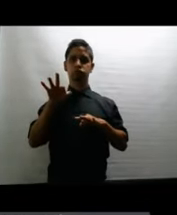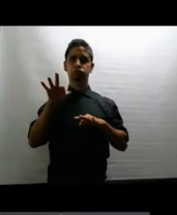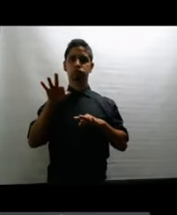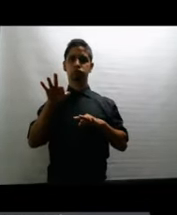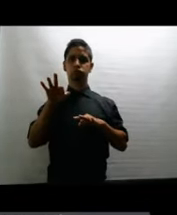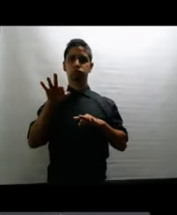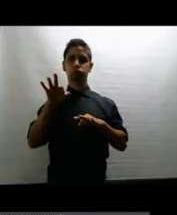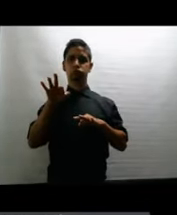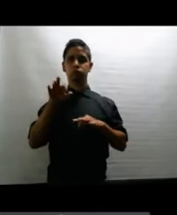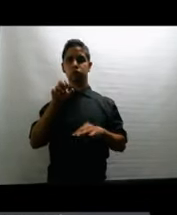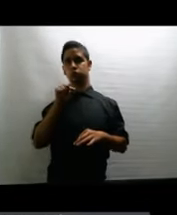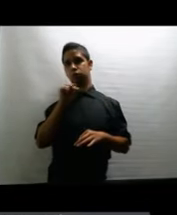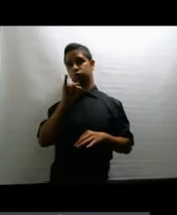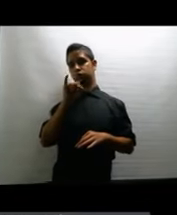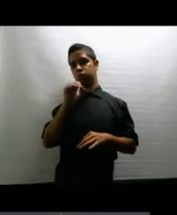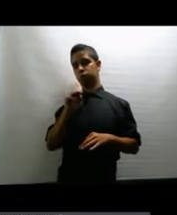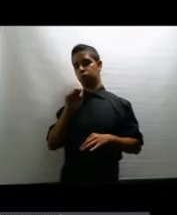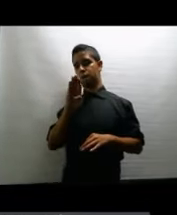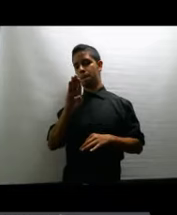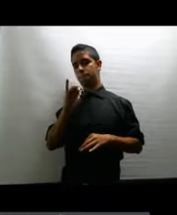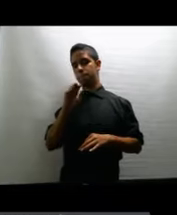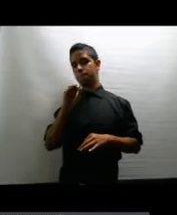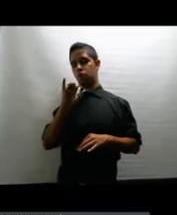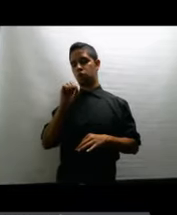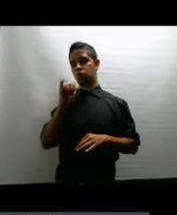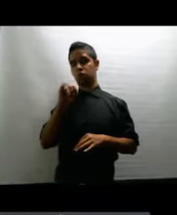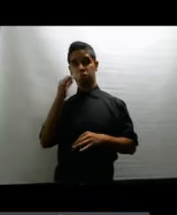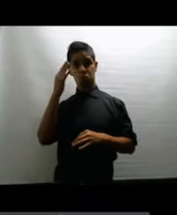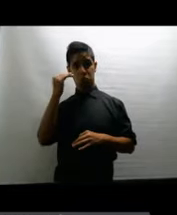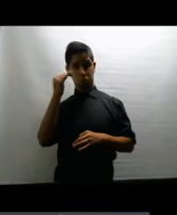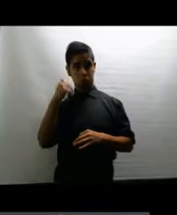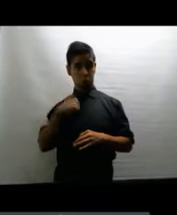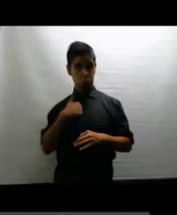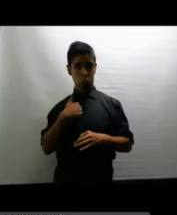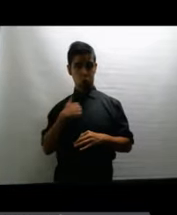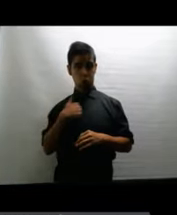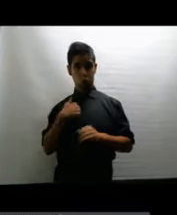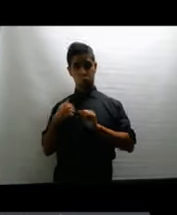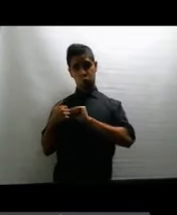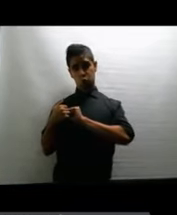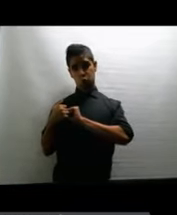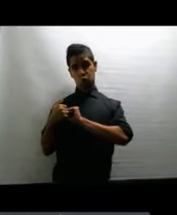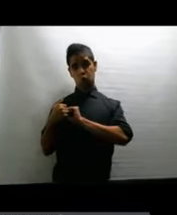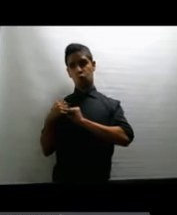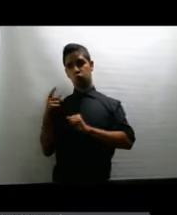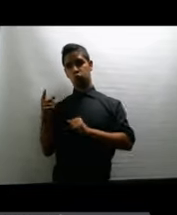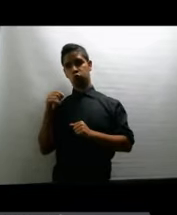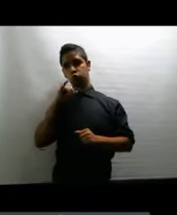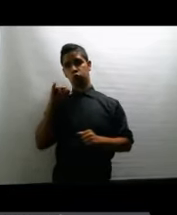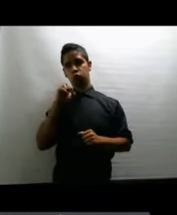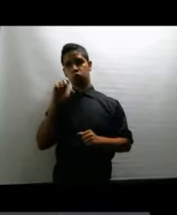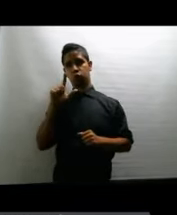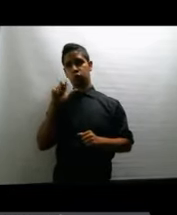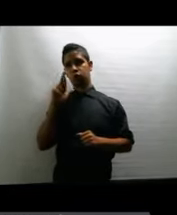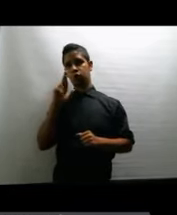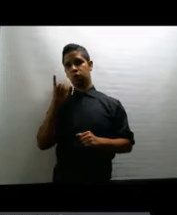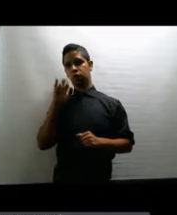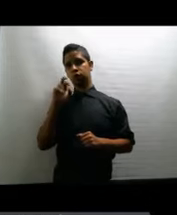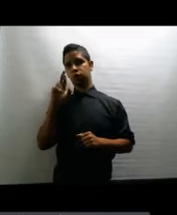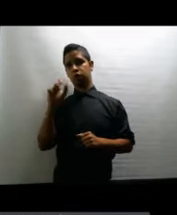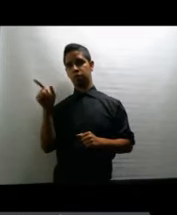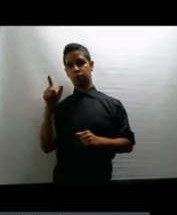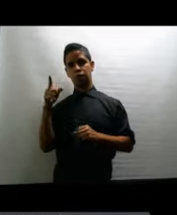el show se llama Simbiosis precisamente, ¿verdad? Porque yo voy a estar acompañada de Yomel Rivera, como siempre, que es mi guitarrista, mi